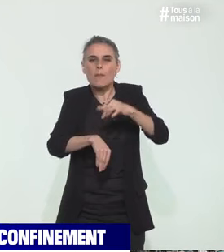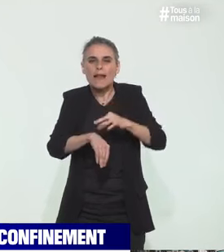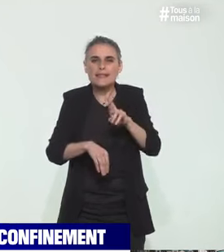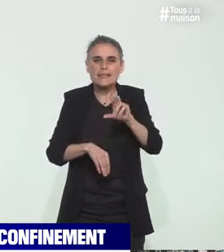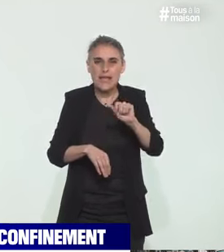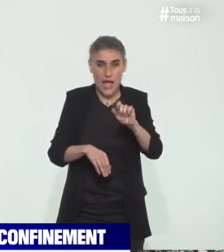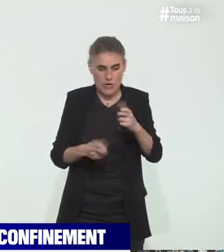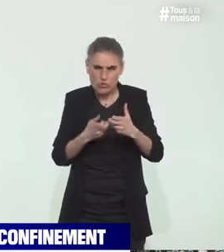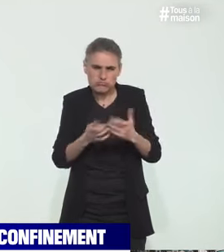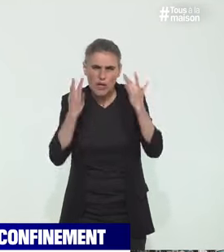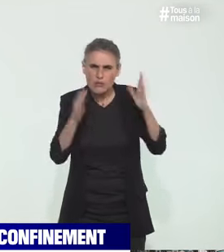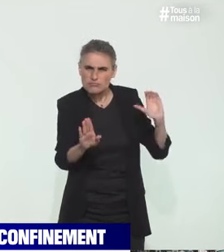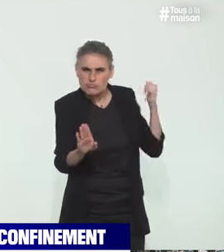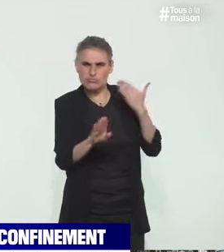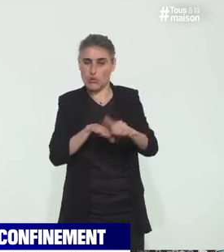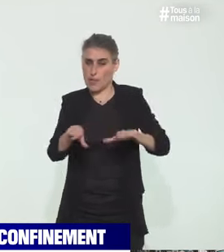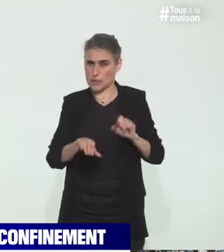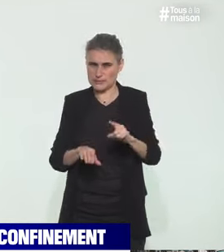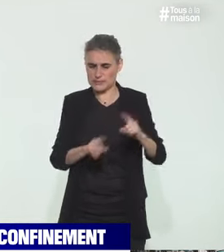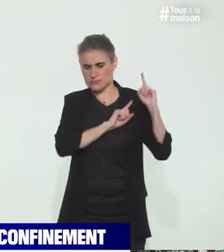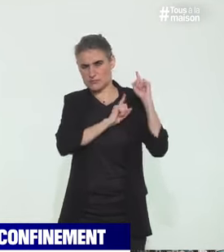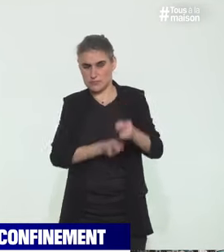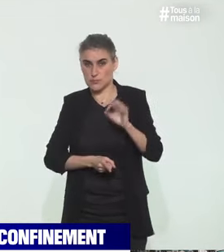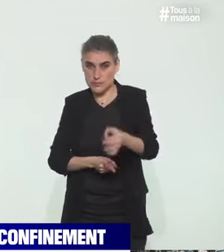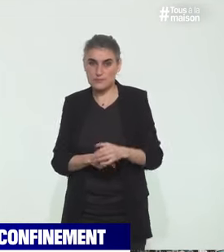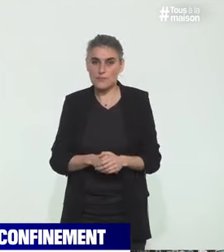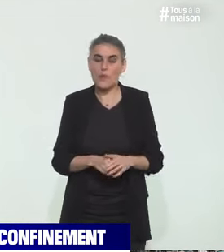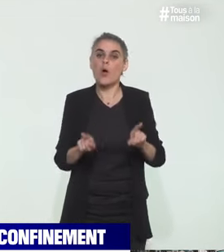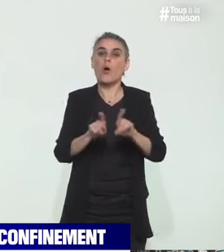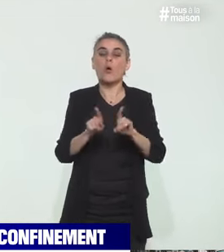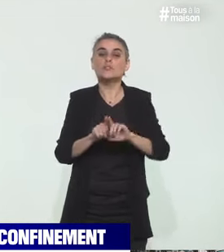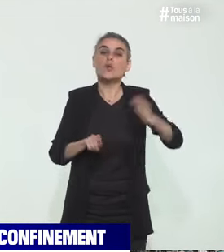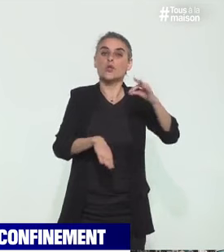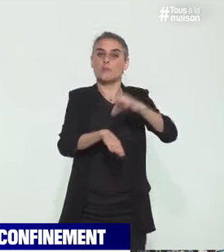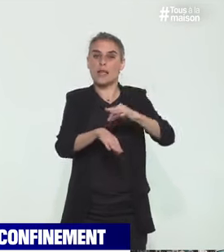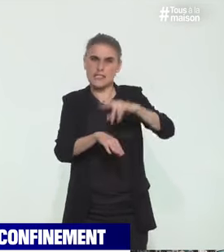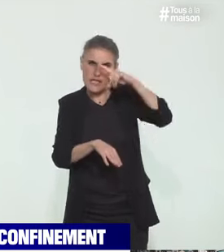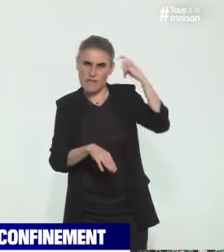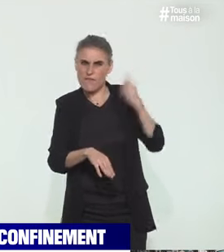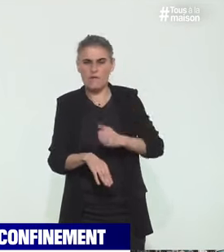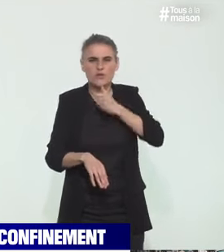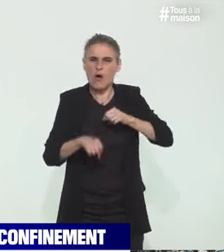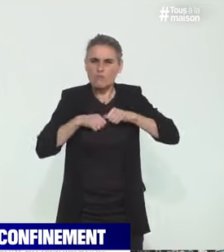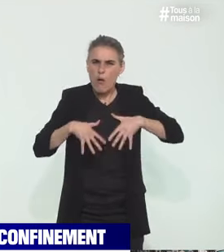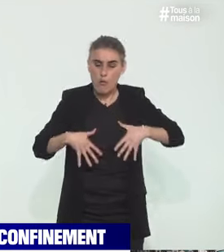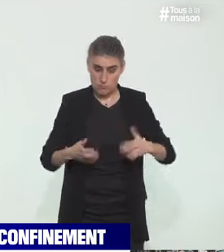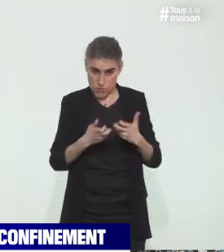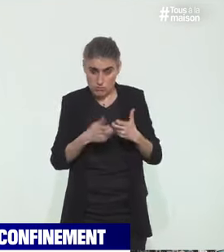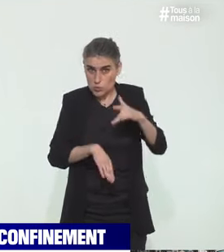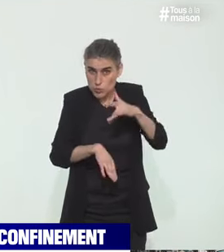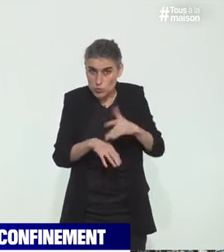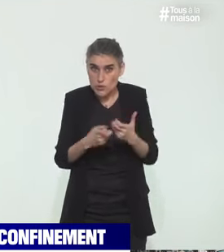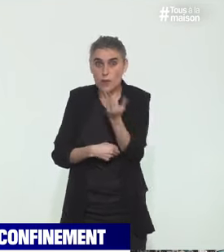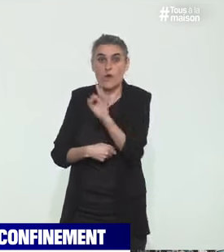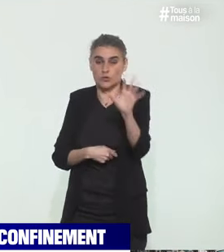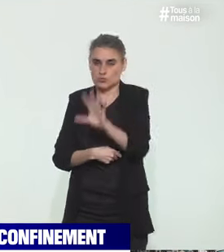c'est une expérience que l'on a depuis longtemps. C'est une expérience que l'on a aussi partagée avec les fièvres hémorragiques virales. La France avait testé effectivement